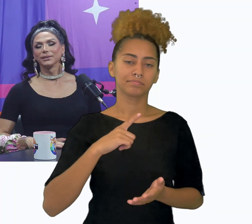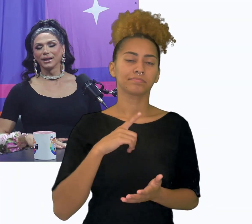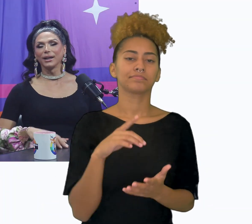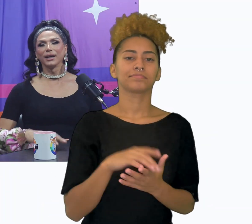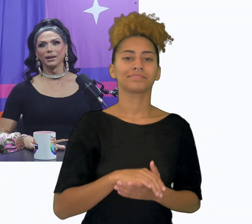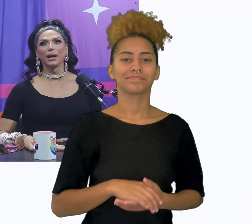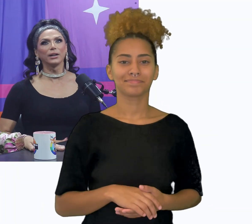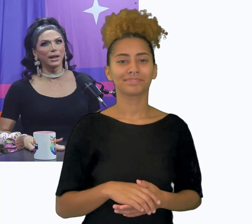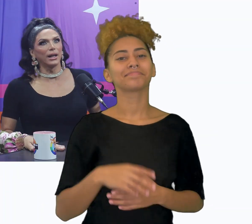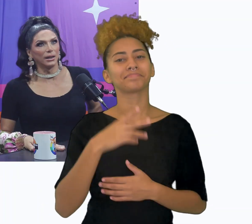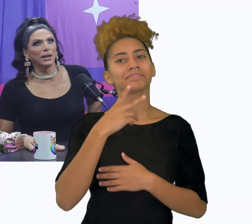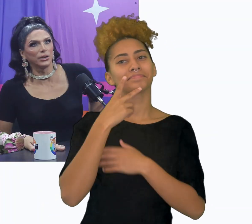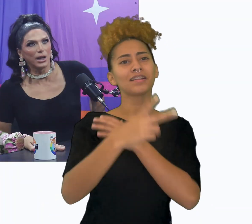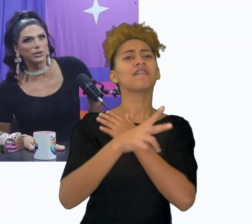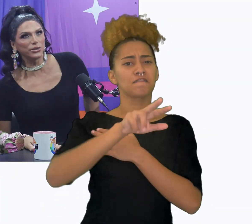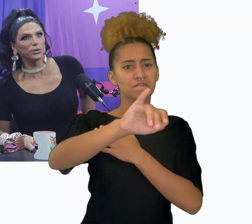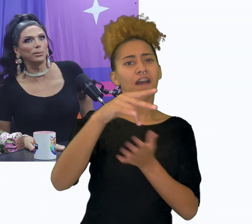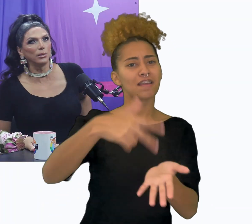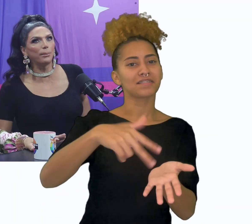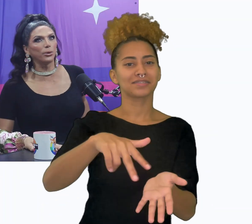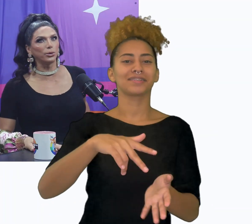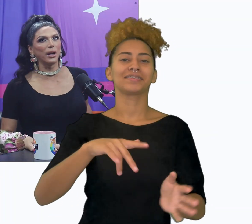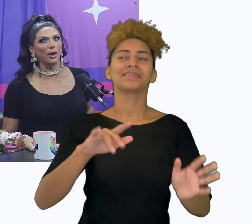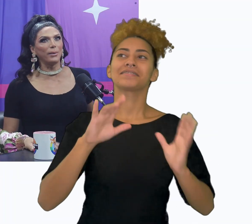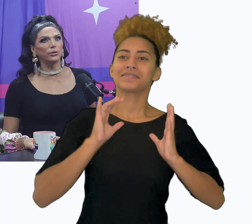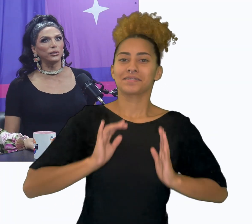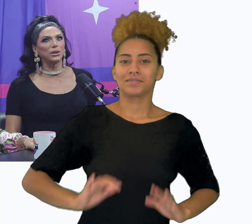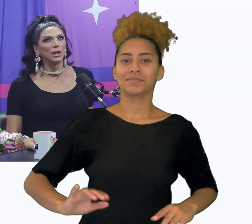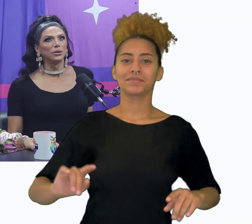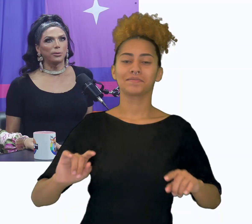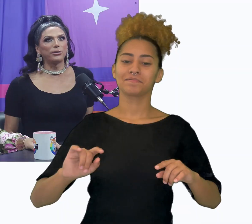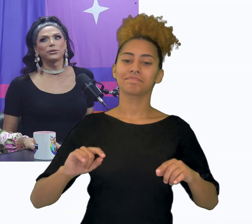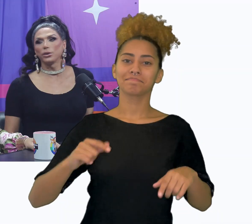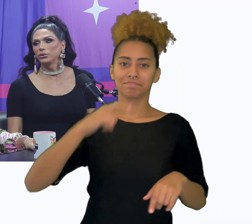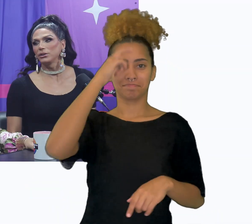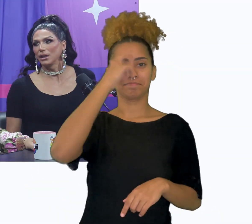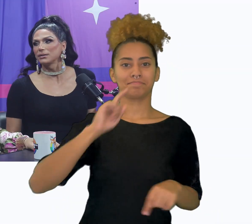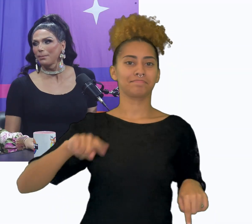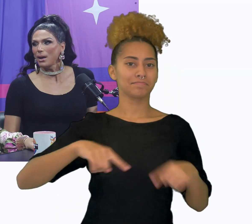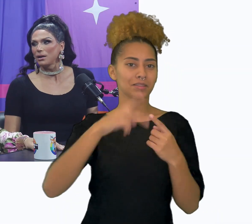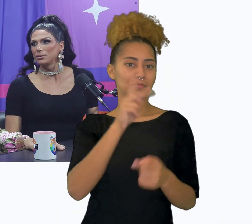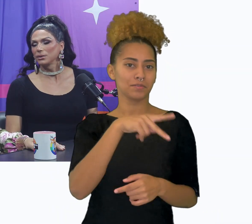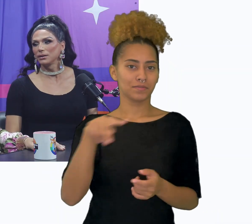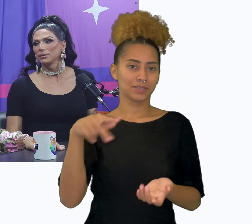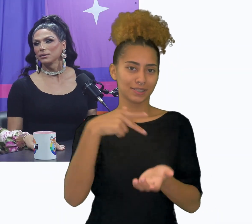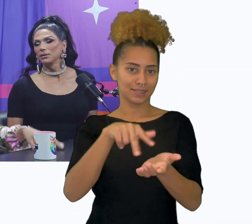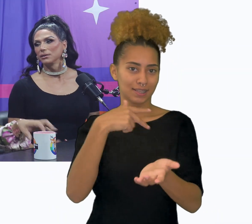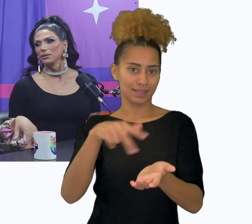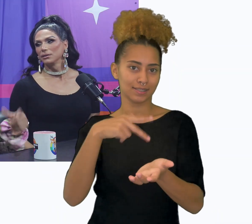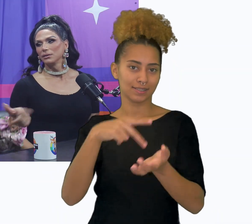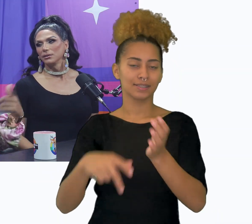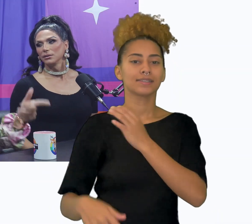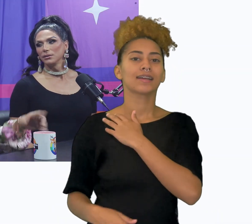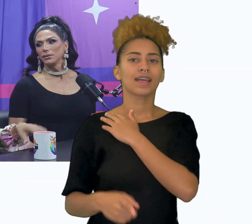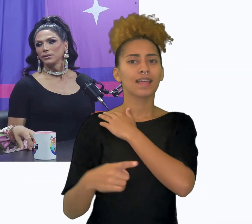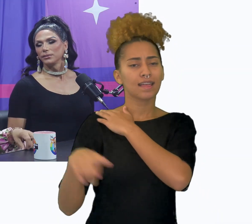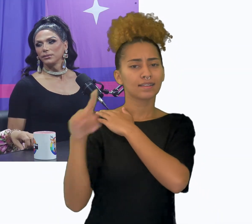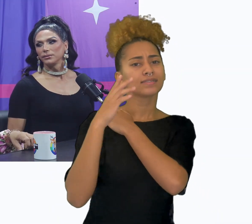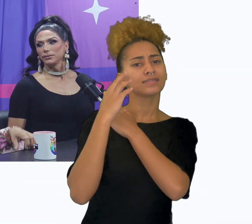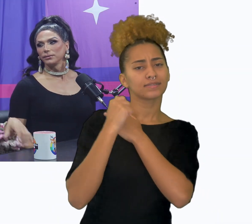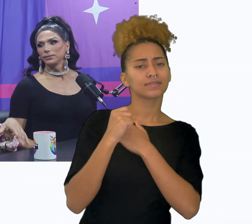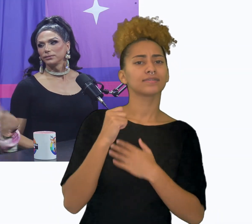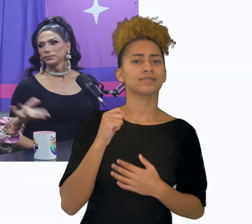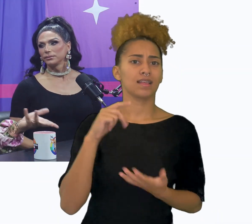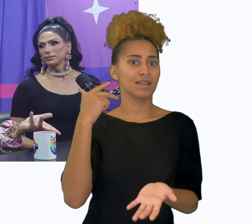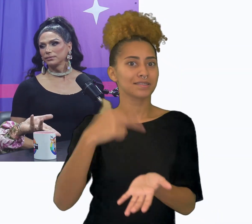Grosseiras mesmo, né? Vai dançar. A gente assumiu uma postura realmente de professoras de dança mesmo, né? E aí ela reconhece